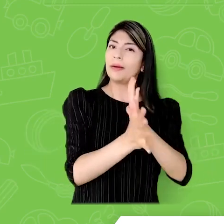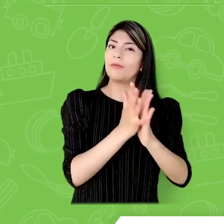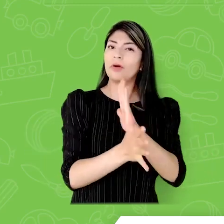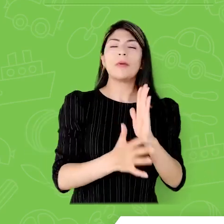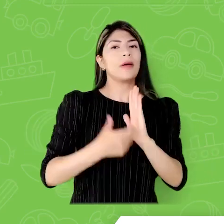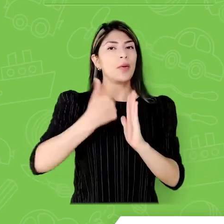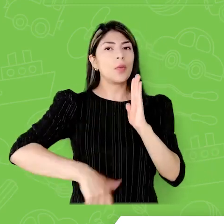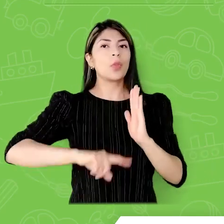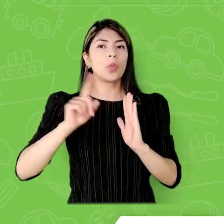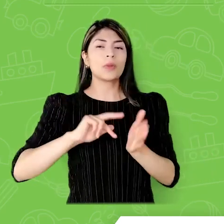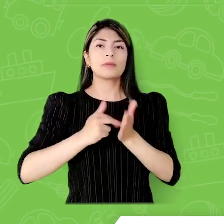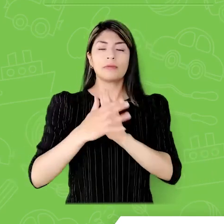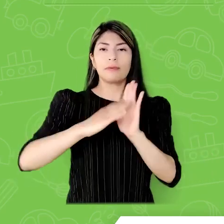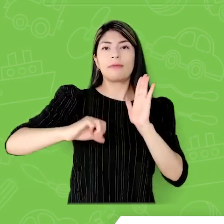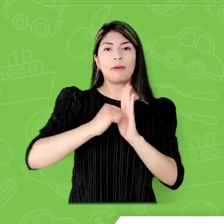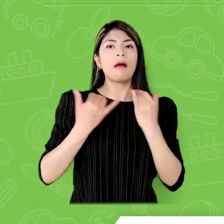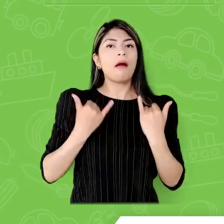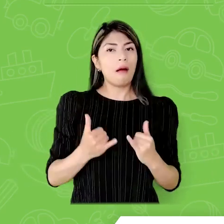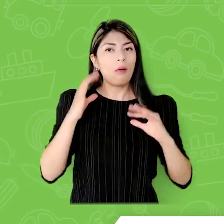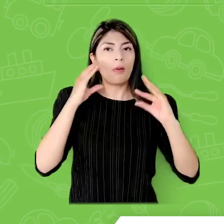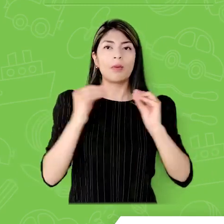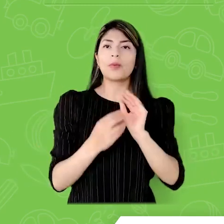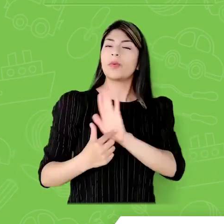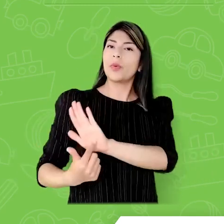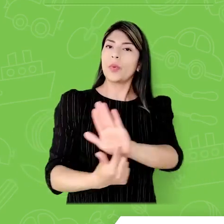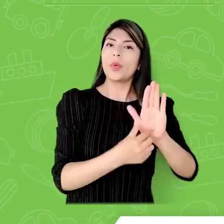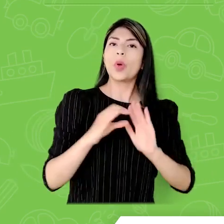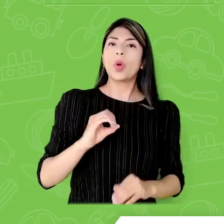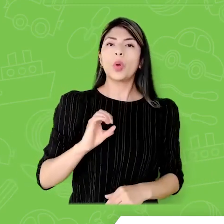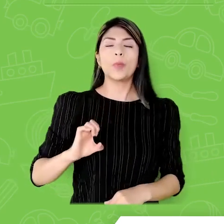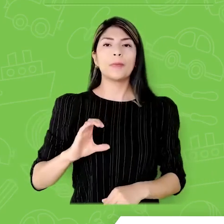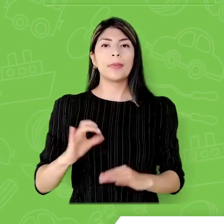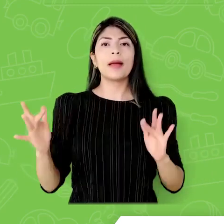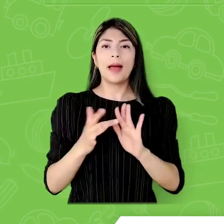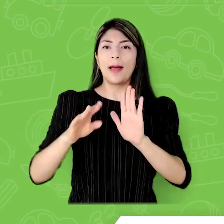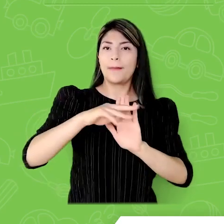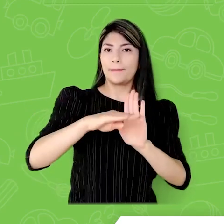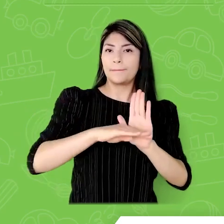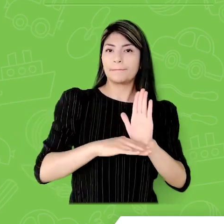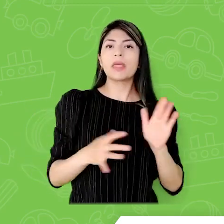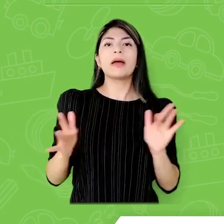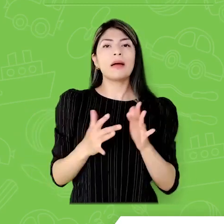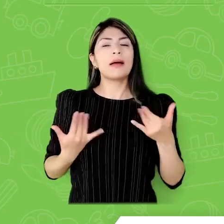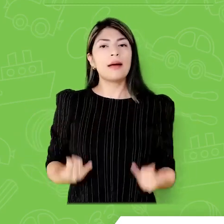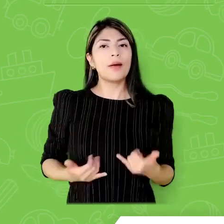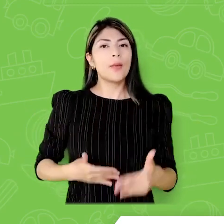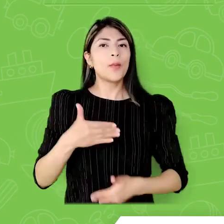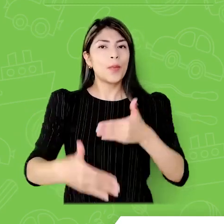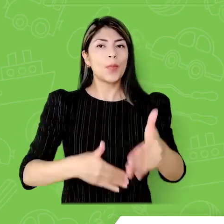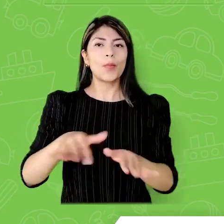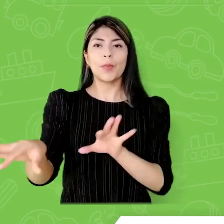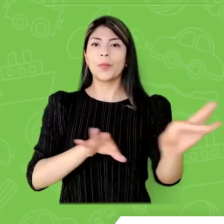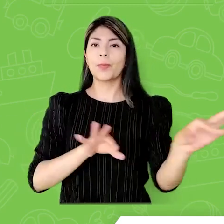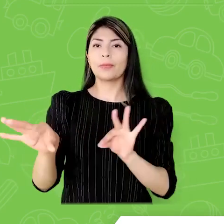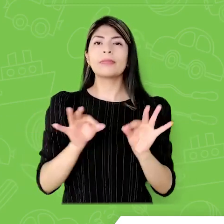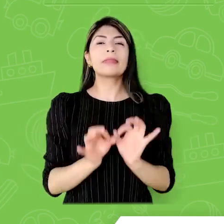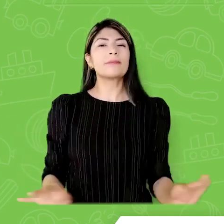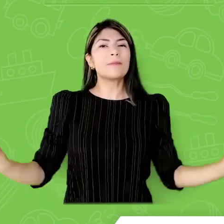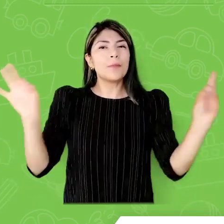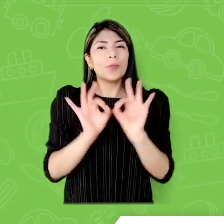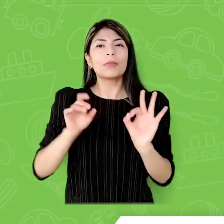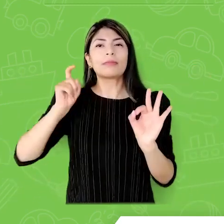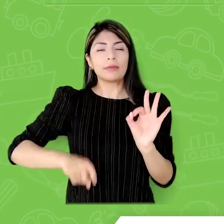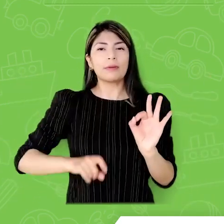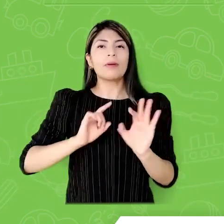que rigen este proceso de selección, se tramitarán conforme lo establecido en el numeral 5 del artículo 14 del